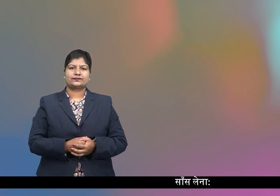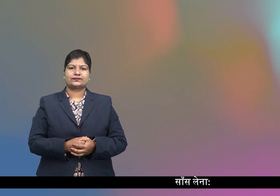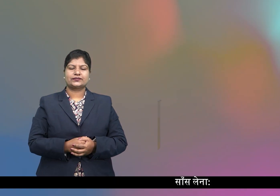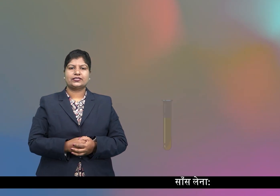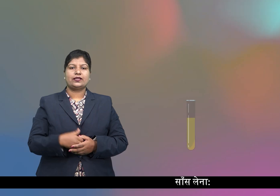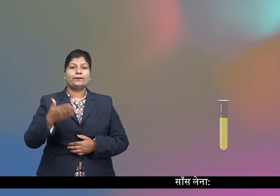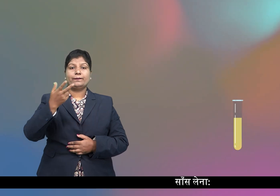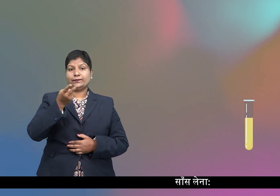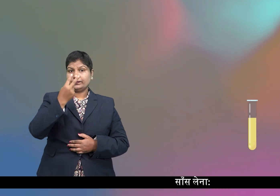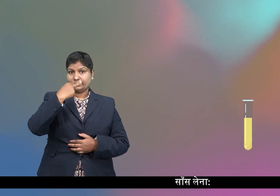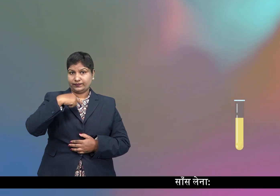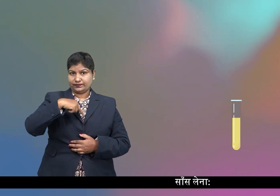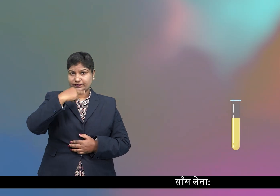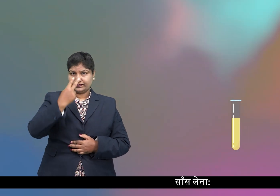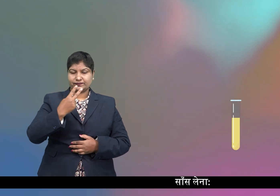सांस लेना।